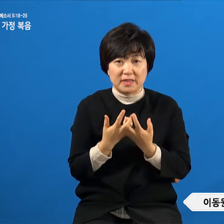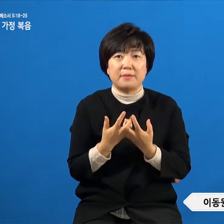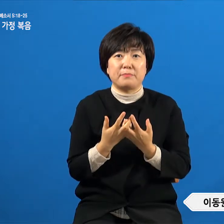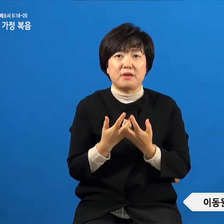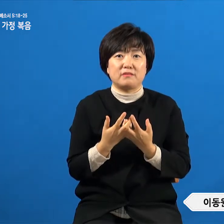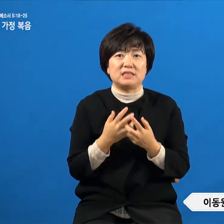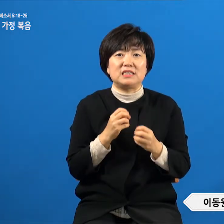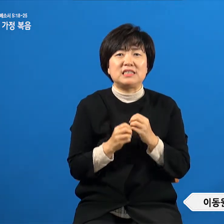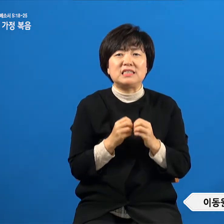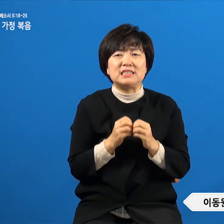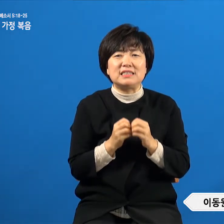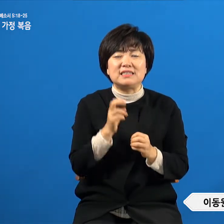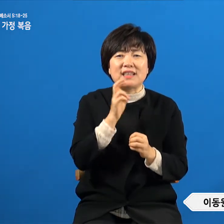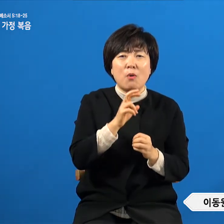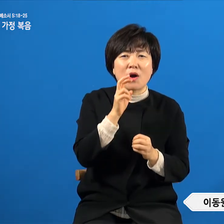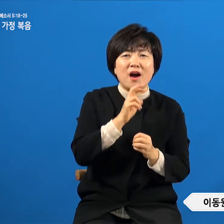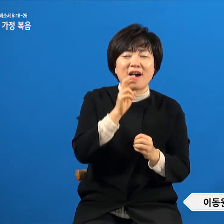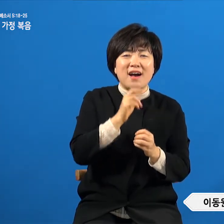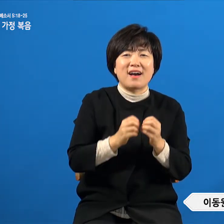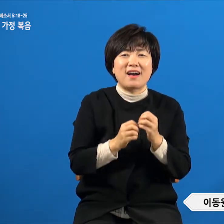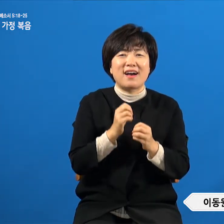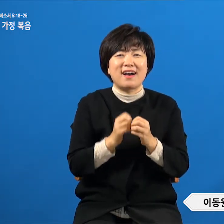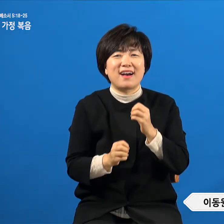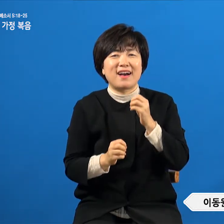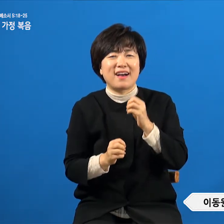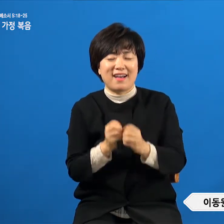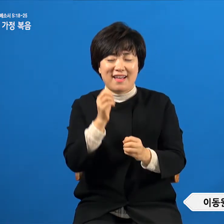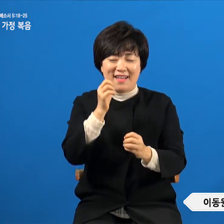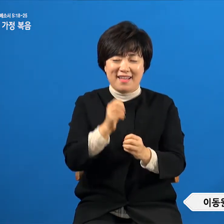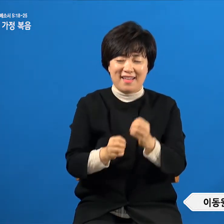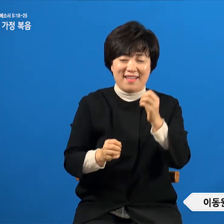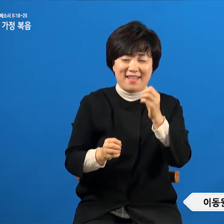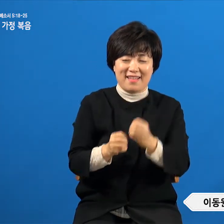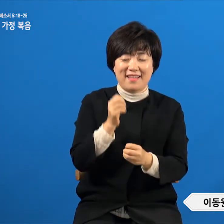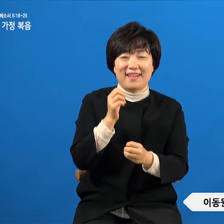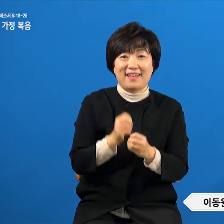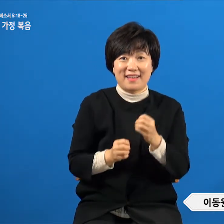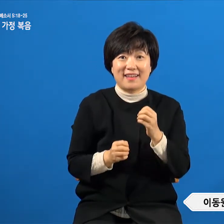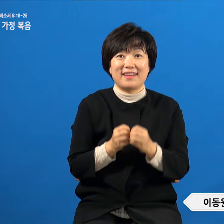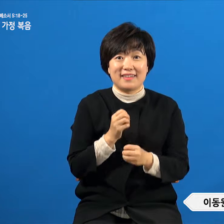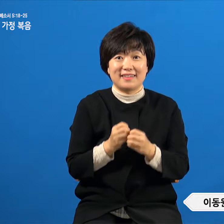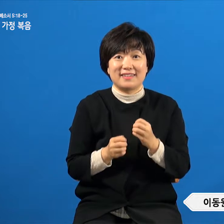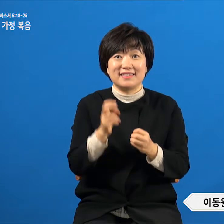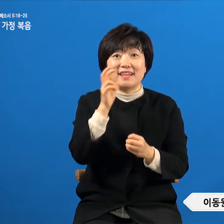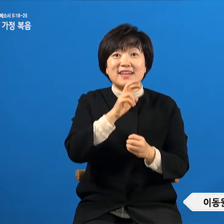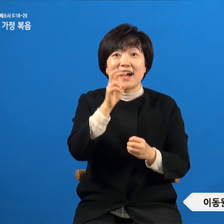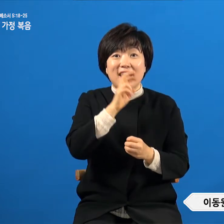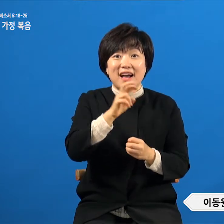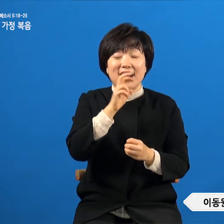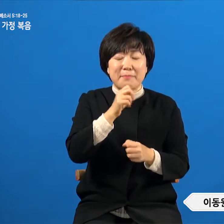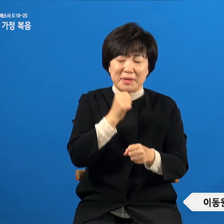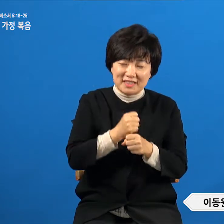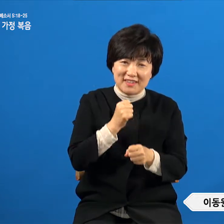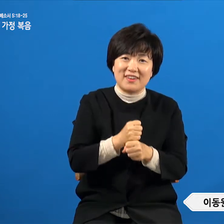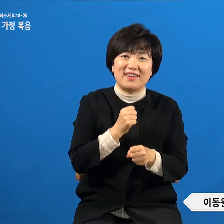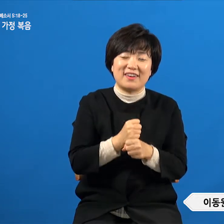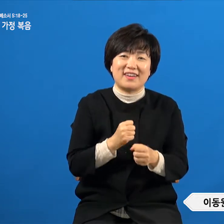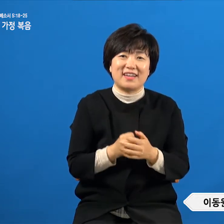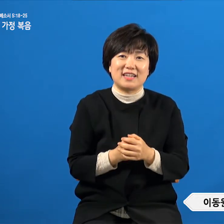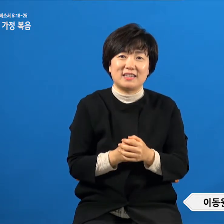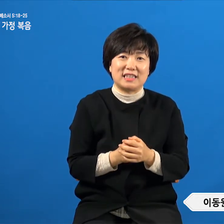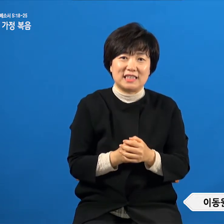충만하면 시가 나와요. 시를 써요. 시를 못 쓰던 사람도 시를 써요. 그리고 찬양을